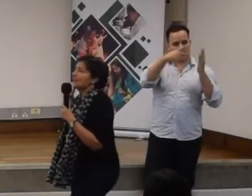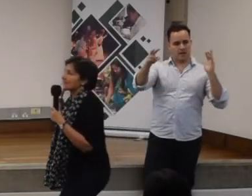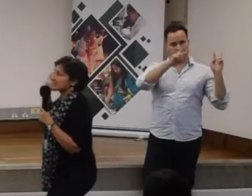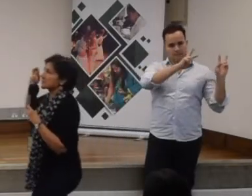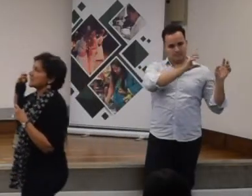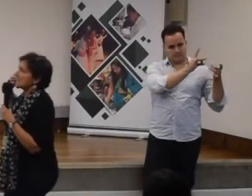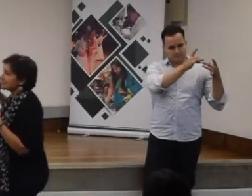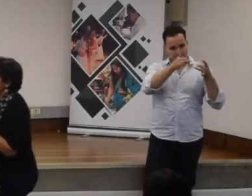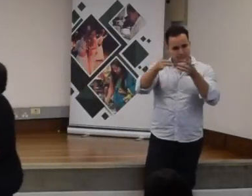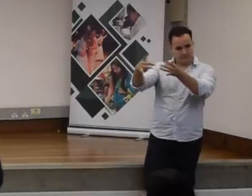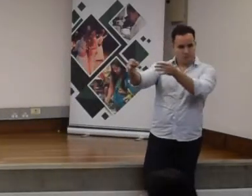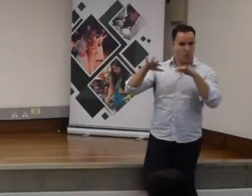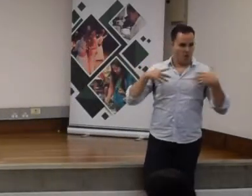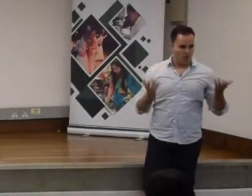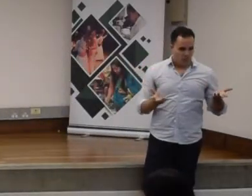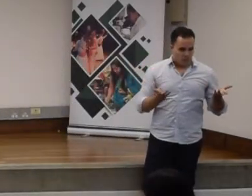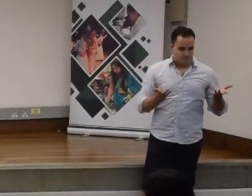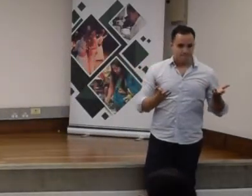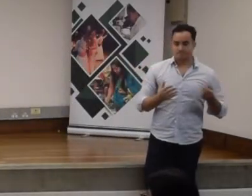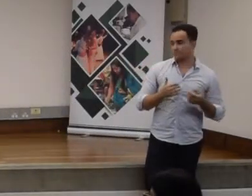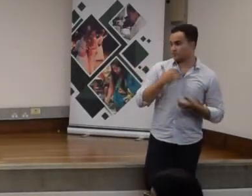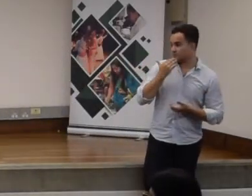si les parece bien,